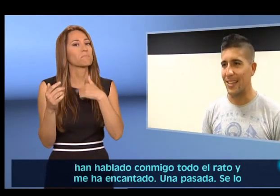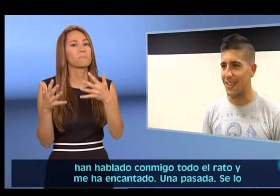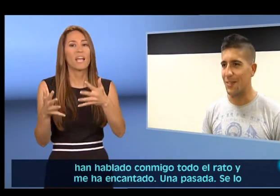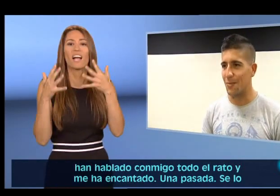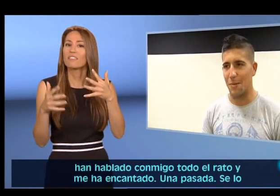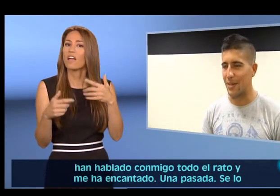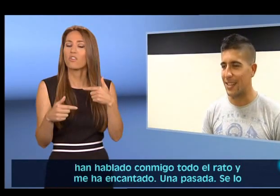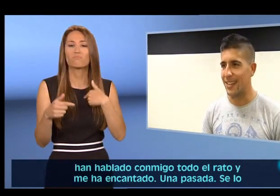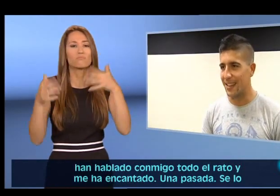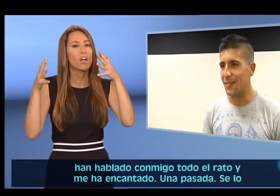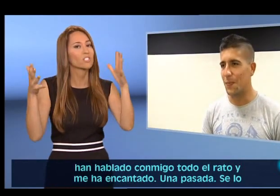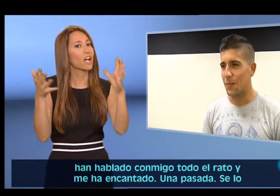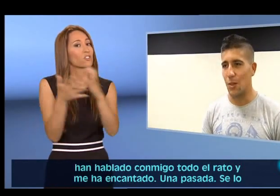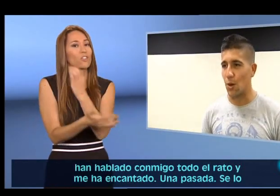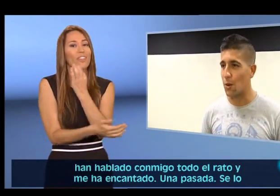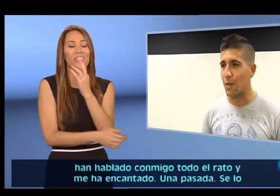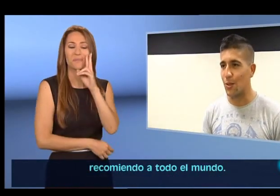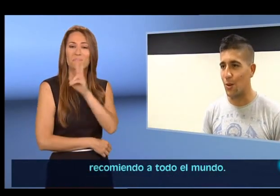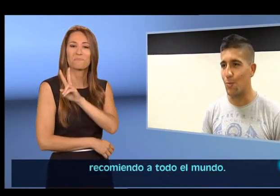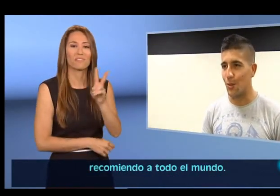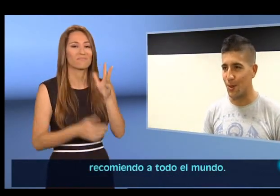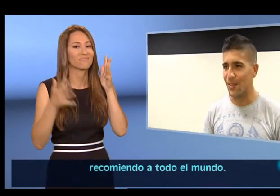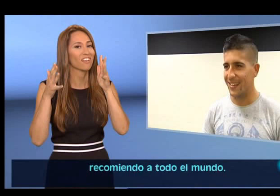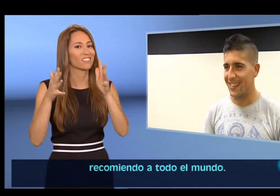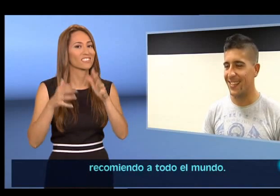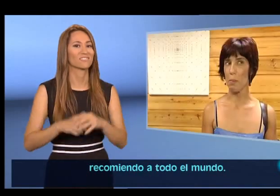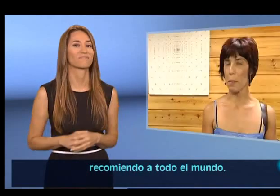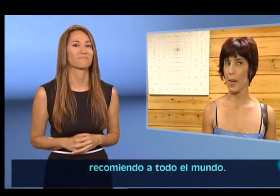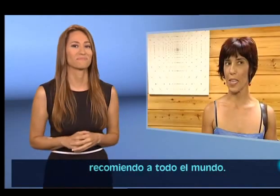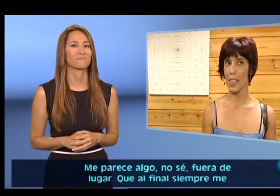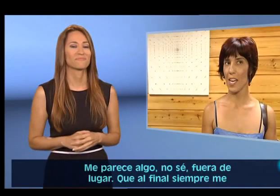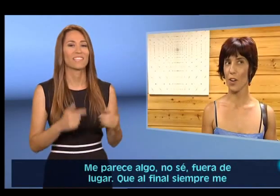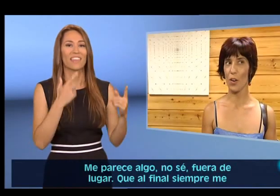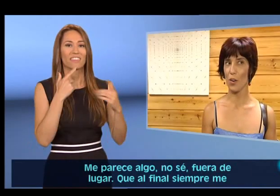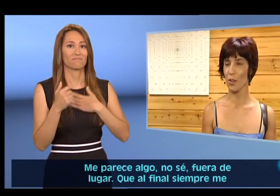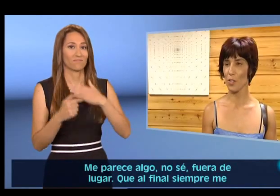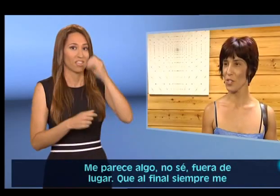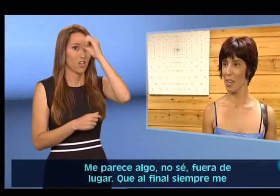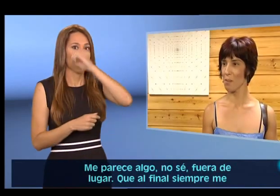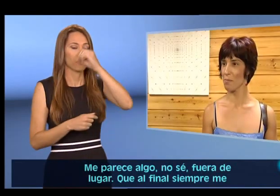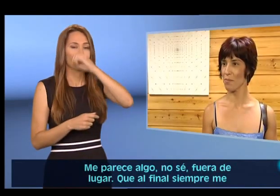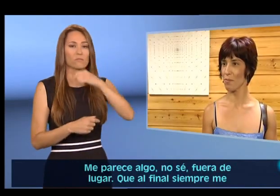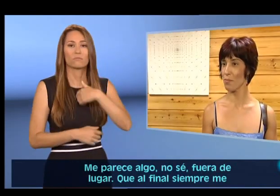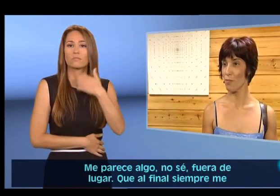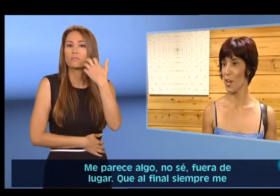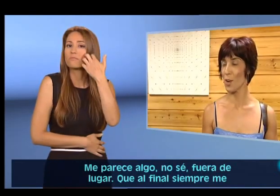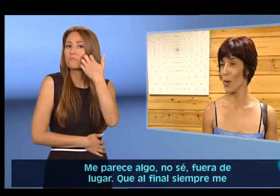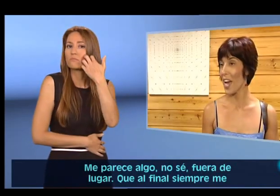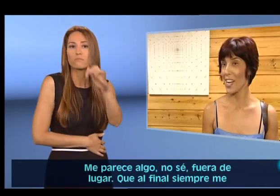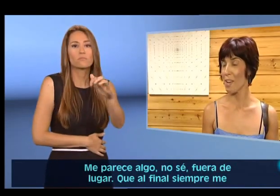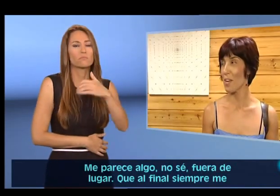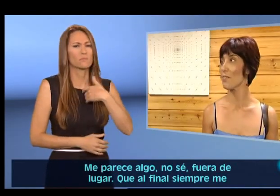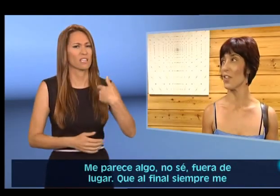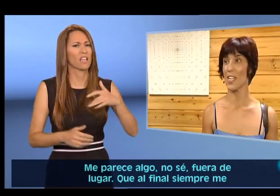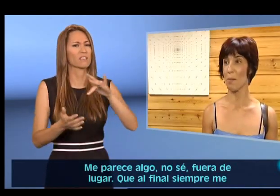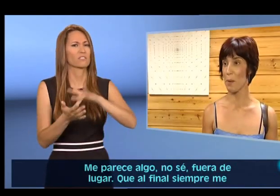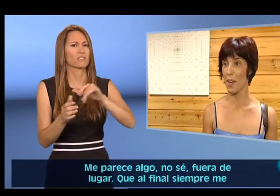encantado, una pasada. Se lo recomiendo a todo el mundo. Me parece algo, no sé, fuera de lugar, que al final siempre me